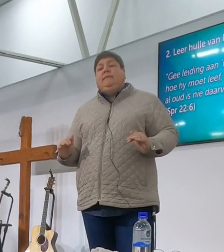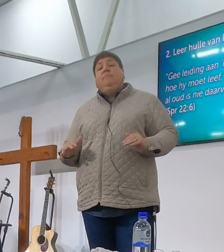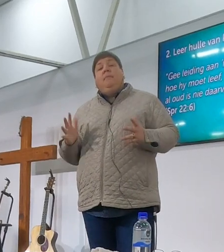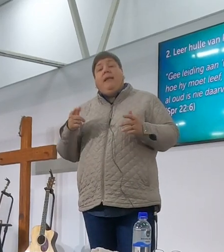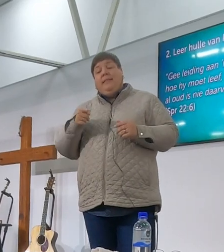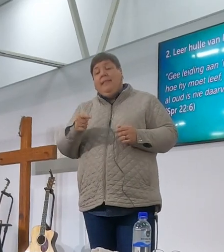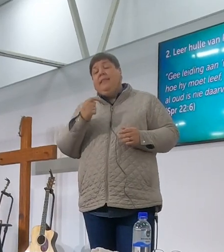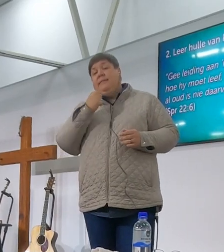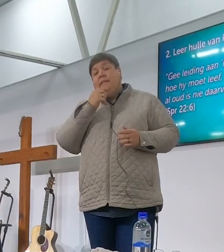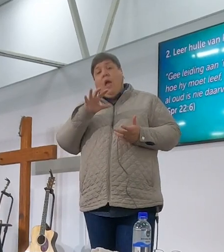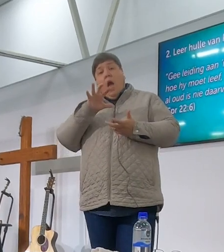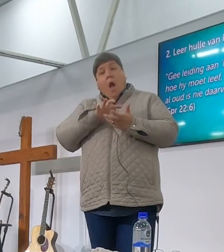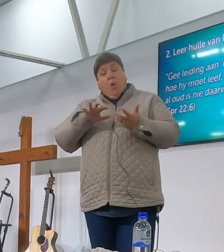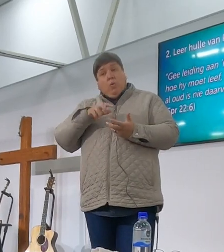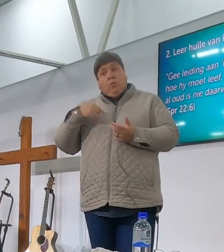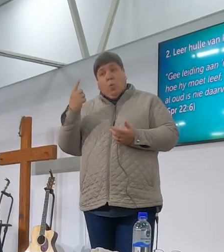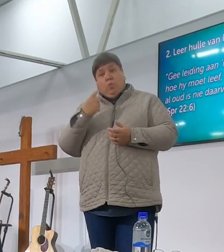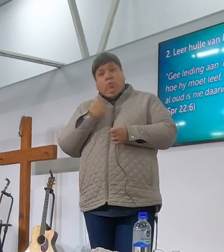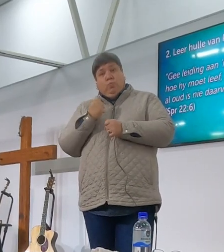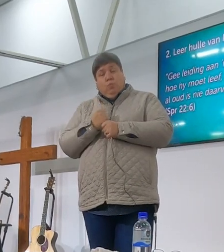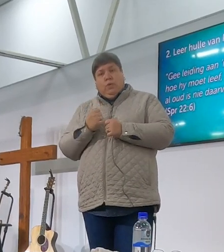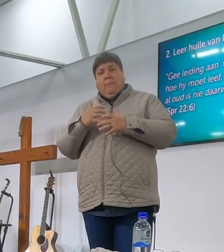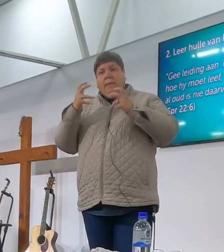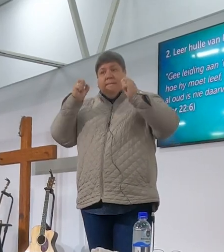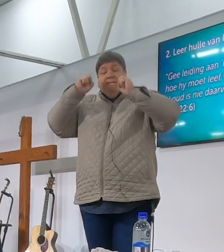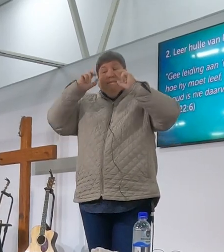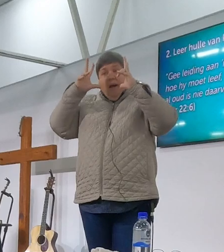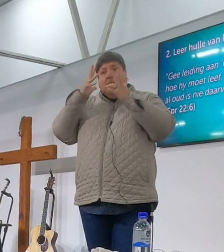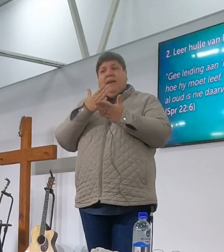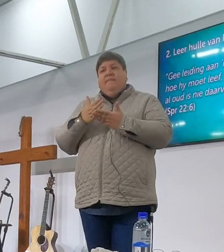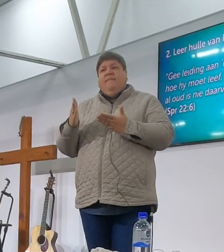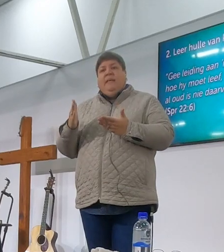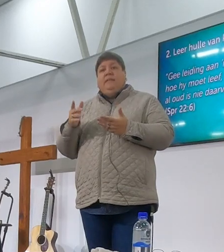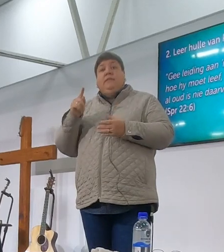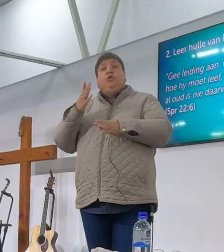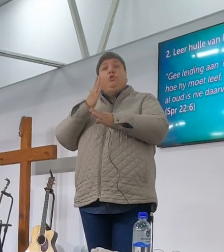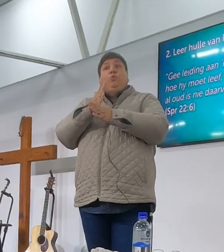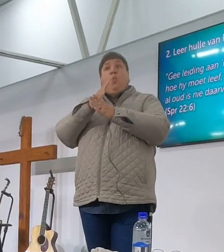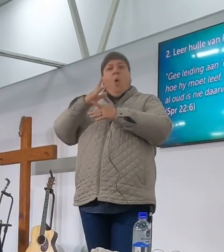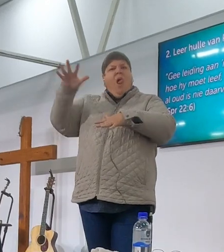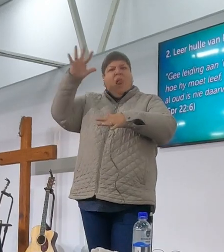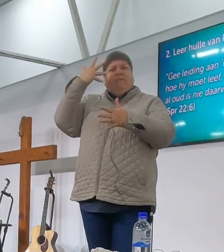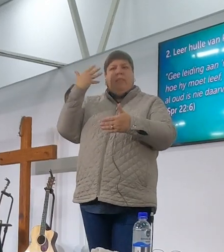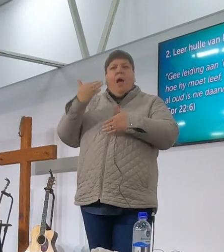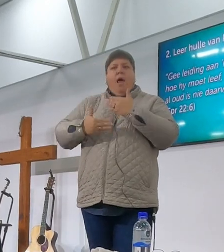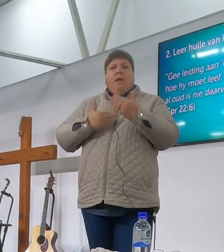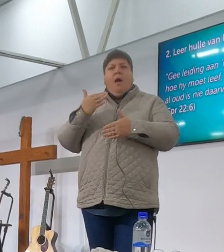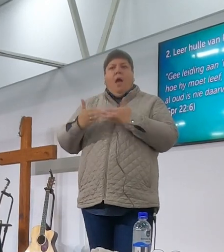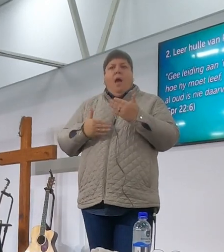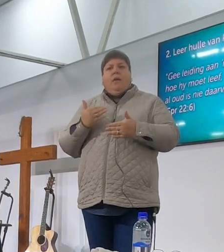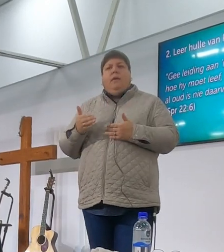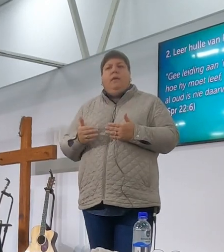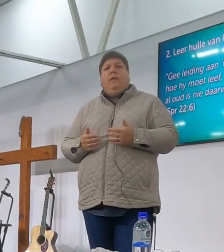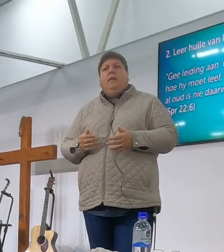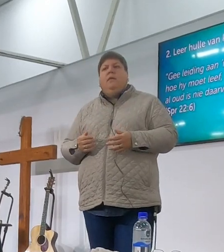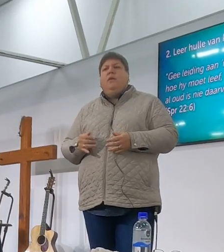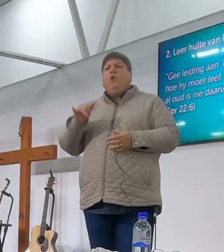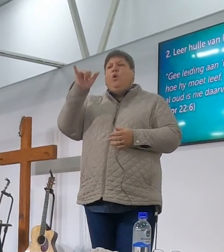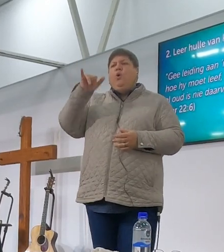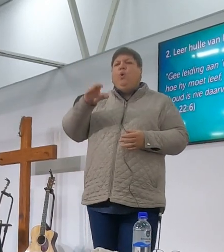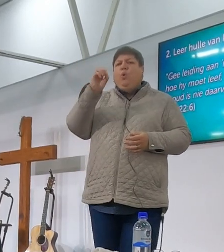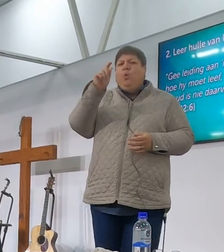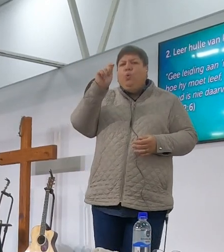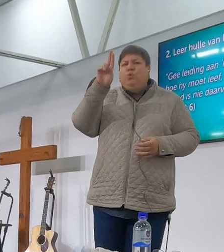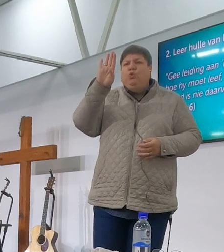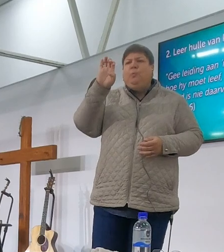gesê, ouers moet ons baie meer wakker wees vir wat in ons skole aangaan, in ons buurte aangaan, op YouTube aangaan,